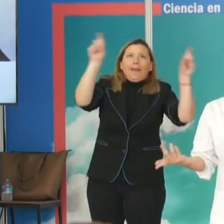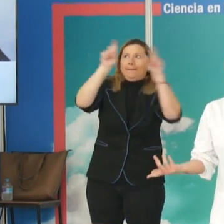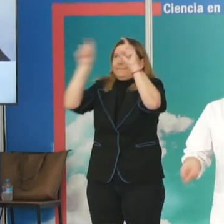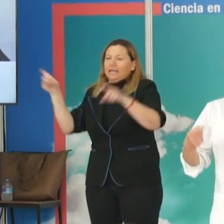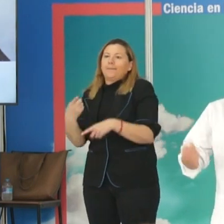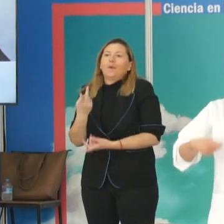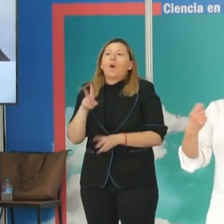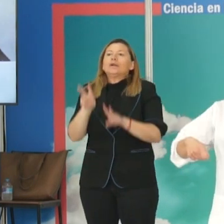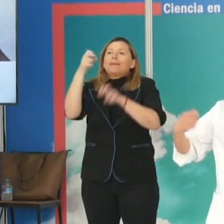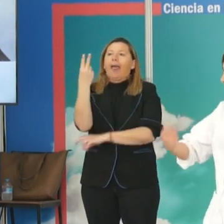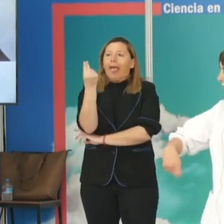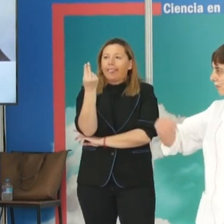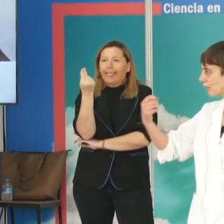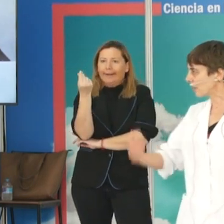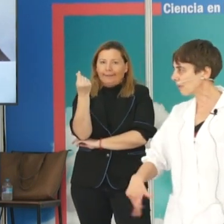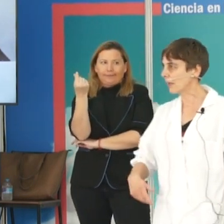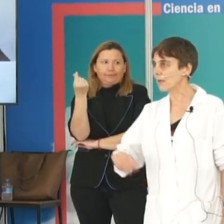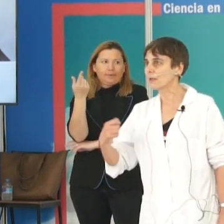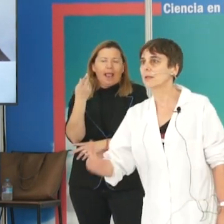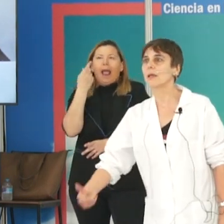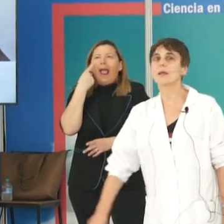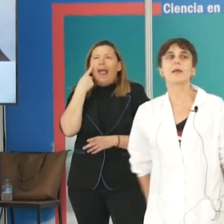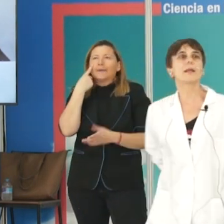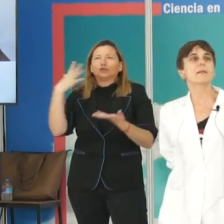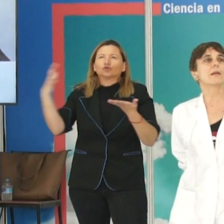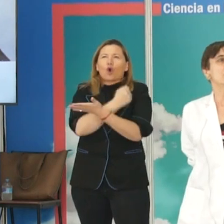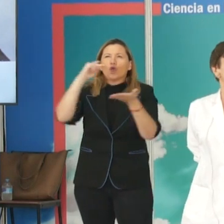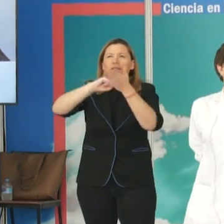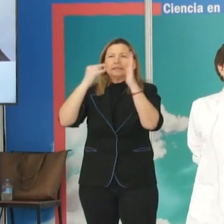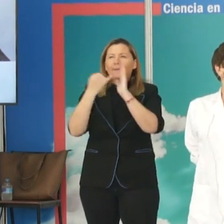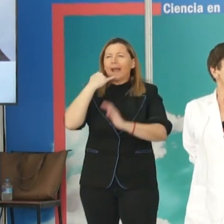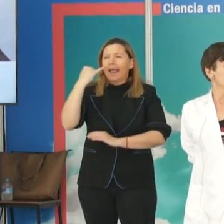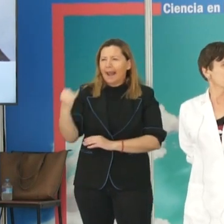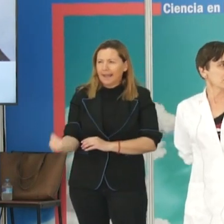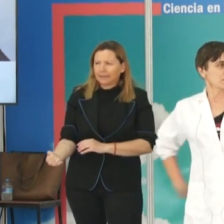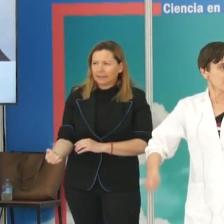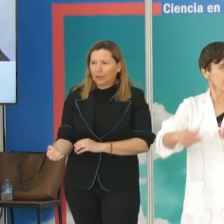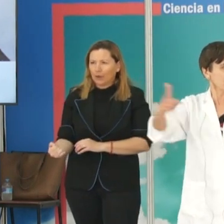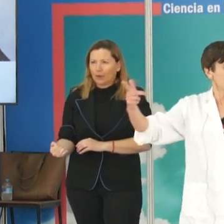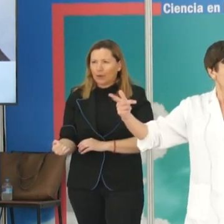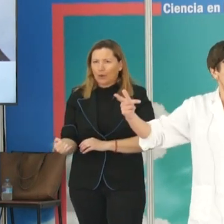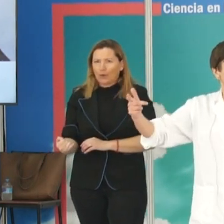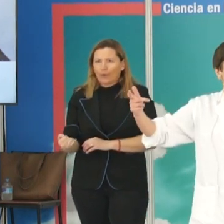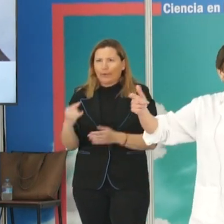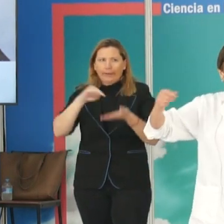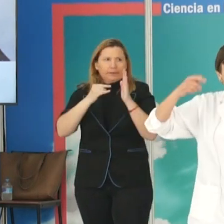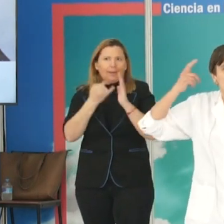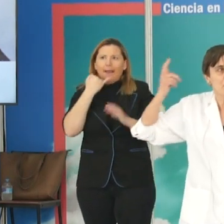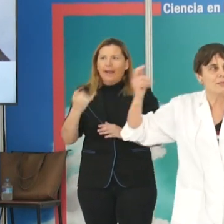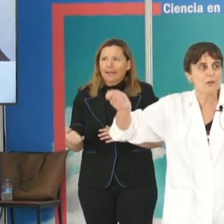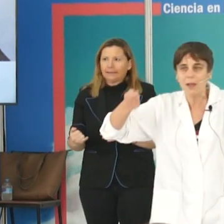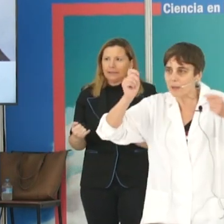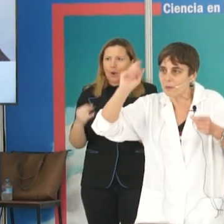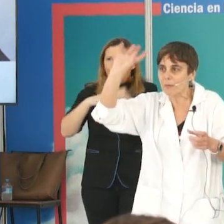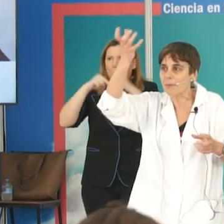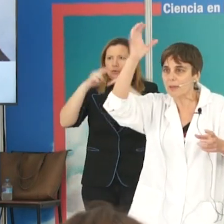de pasta. ¿Quién monta todo el sistema de eléctrico, el sistema eléctrico? Porque la luz no